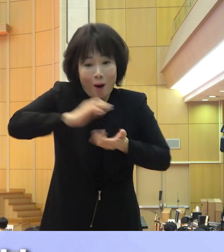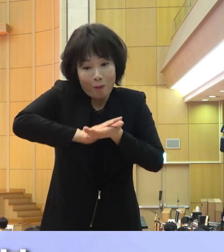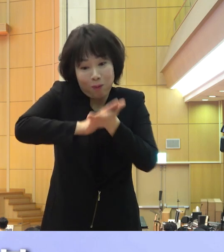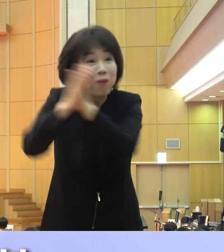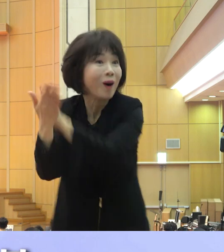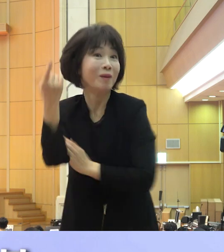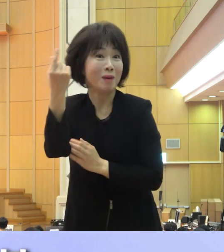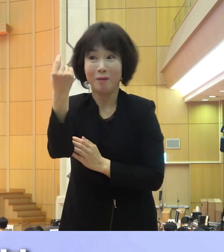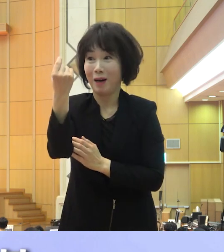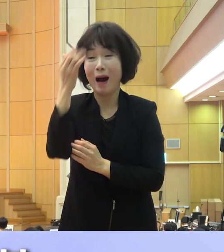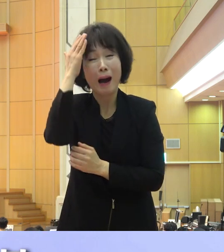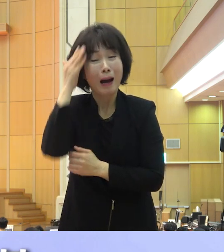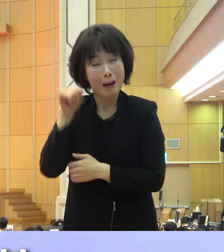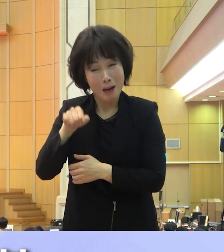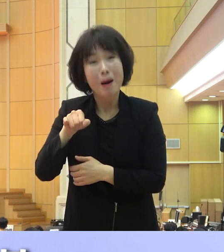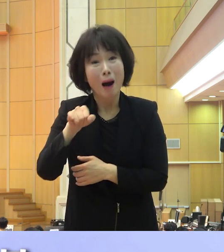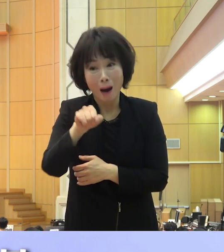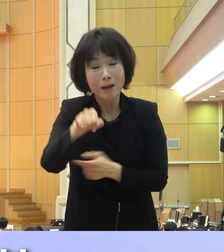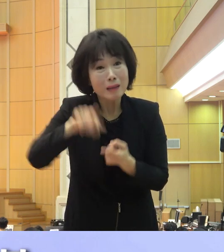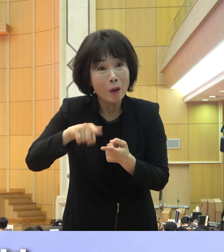그런데 올챙이는 올챙이만